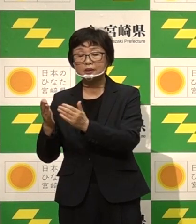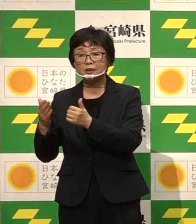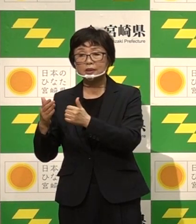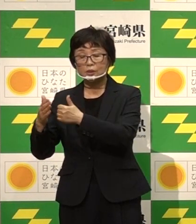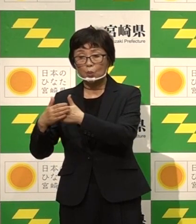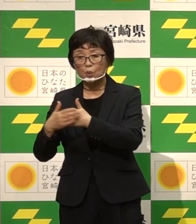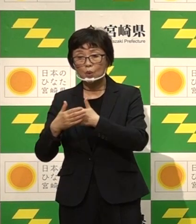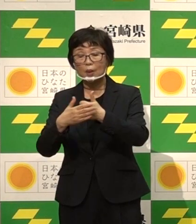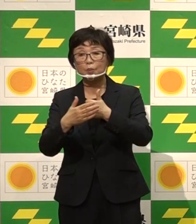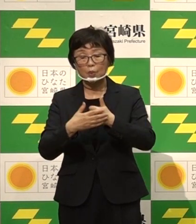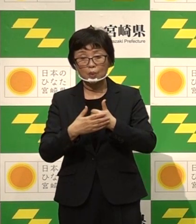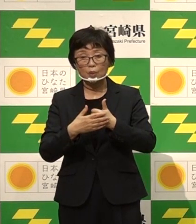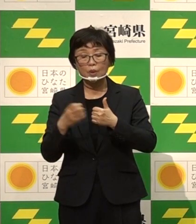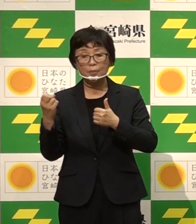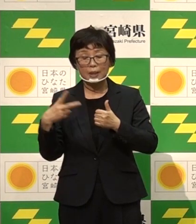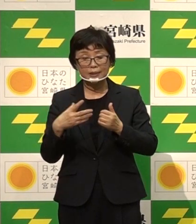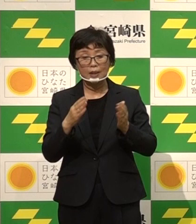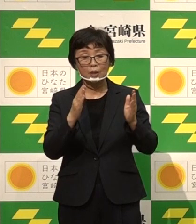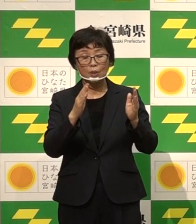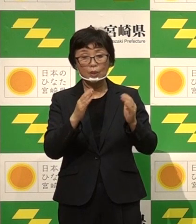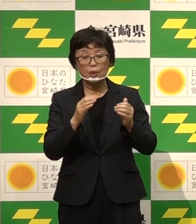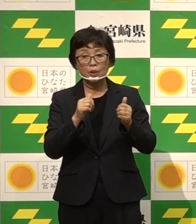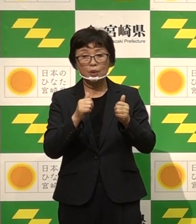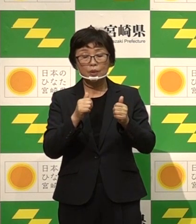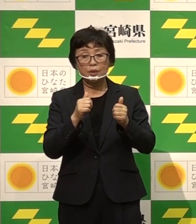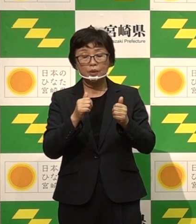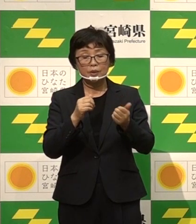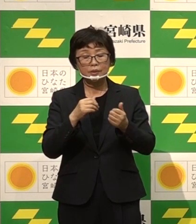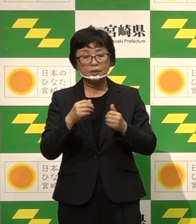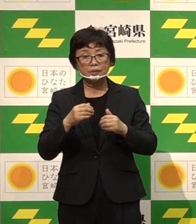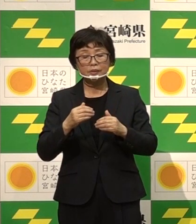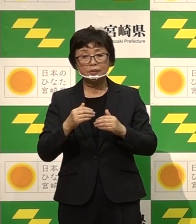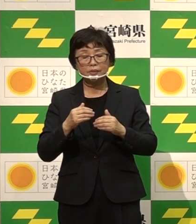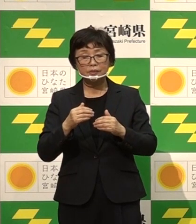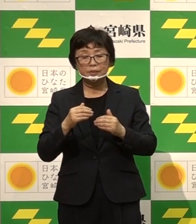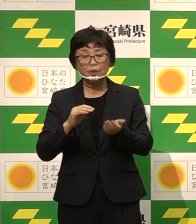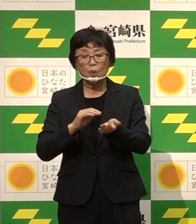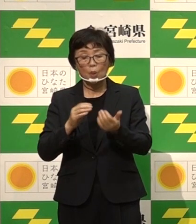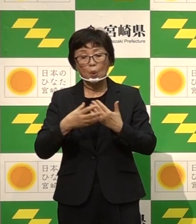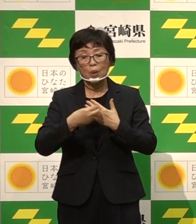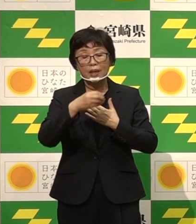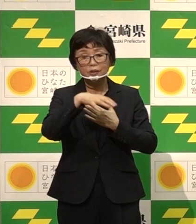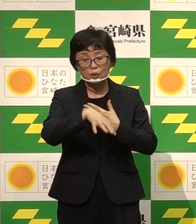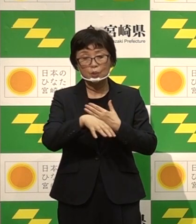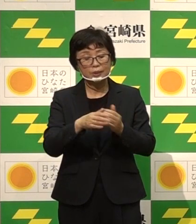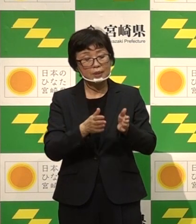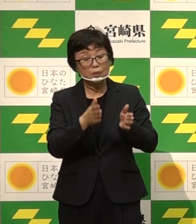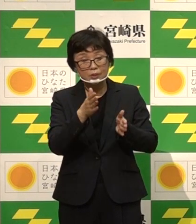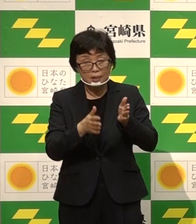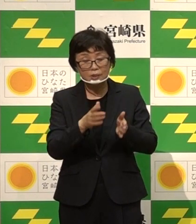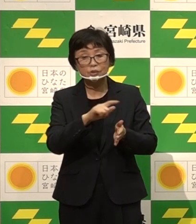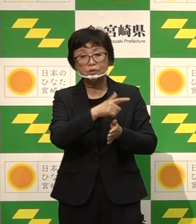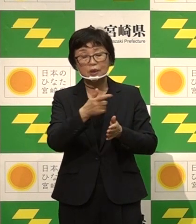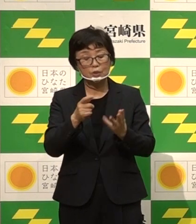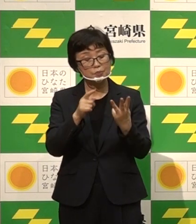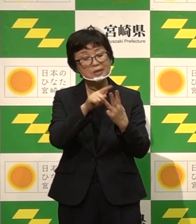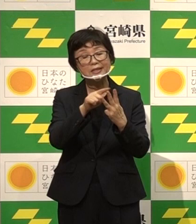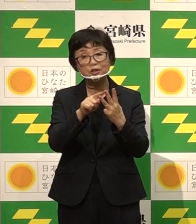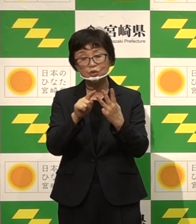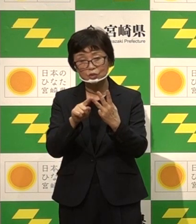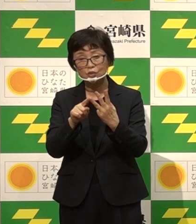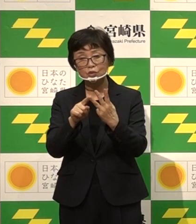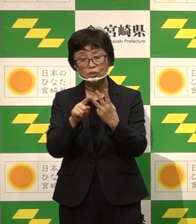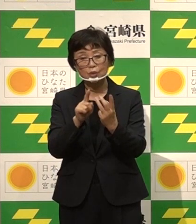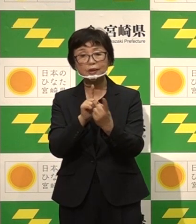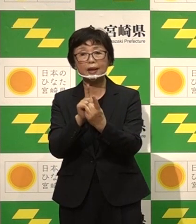して訪問看護ステーション、そしてリスクの高い方は保健所がという、その3者の体制でですね、なんとか今